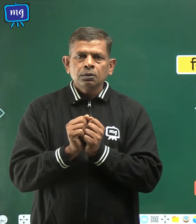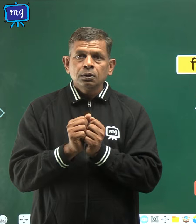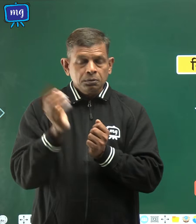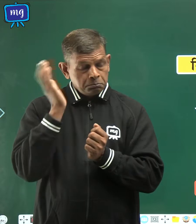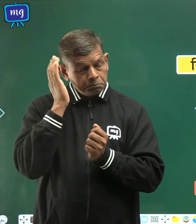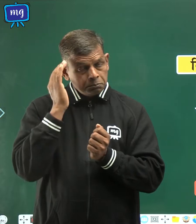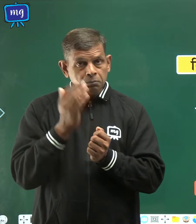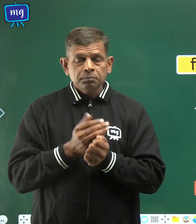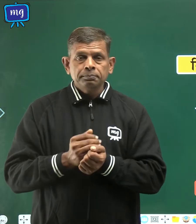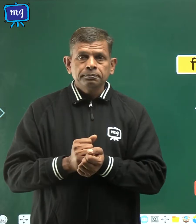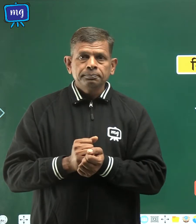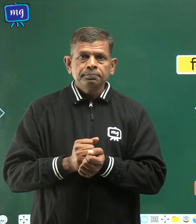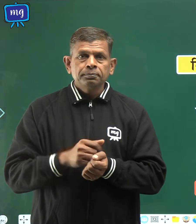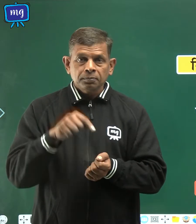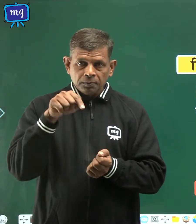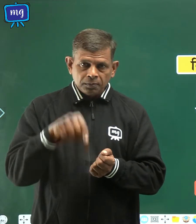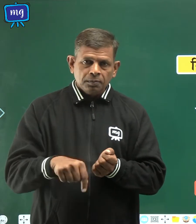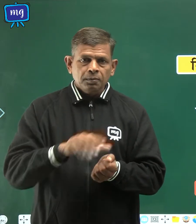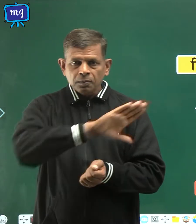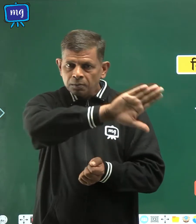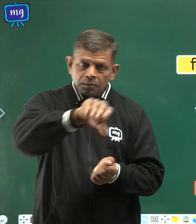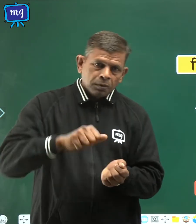जाना। आज हम